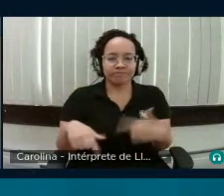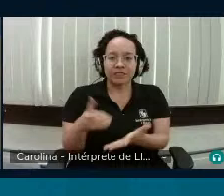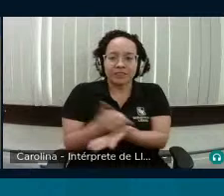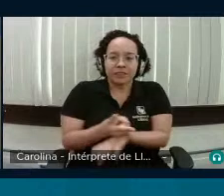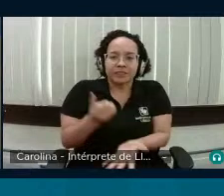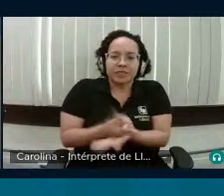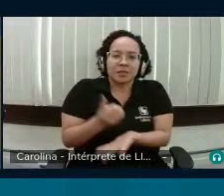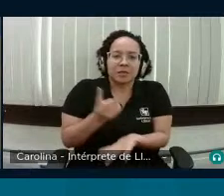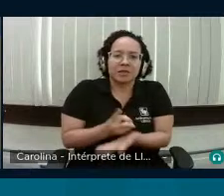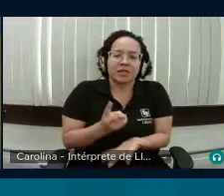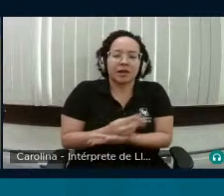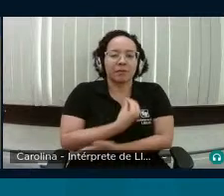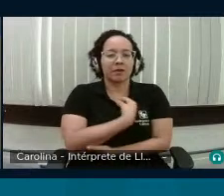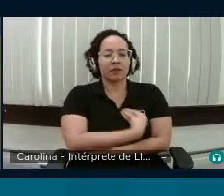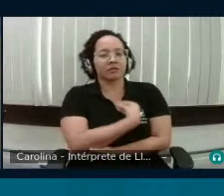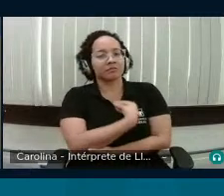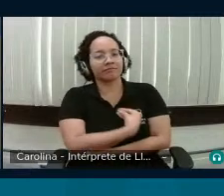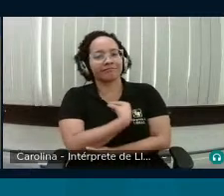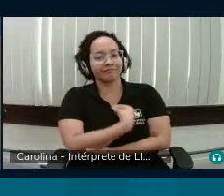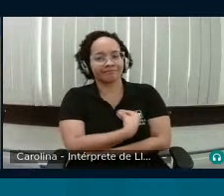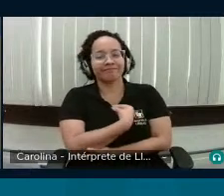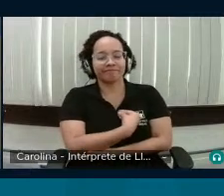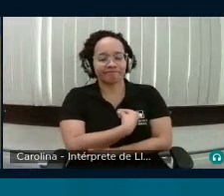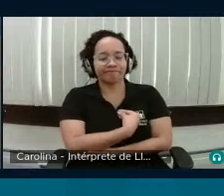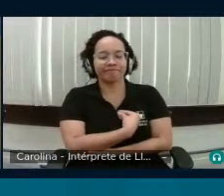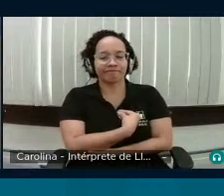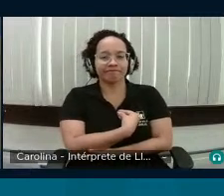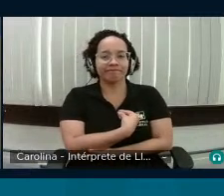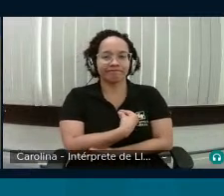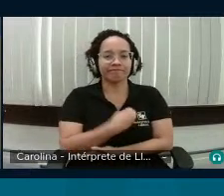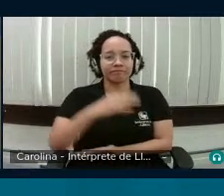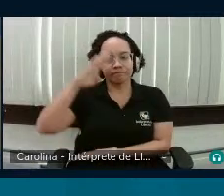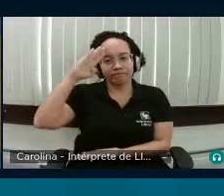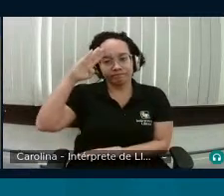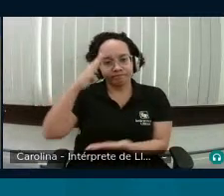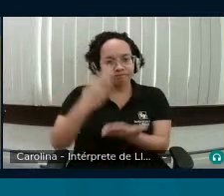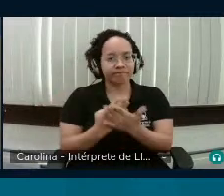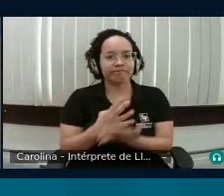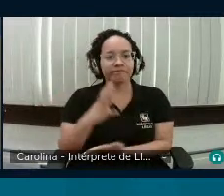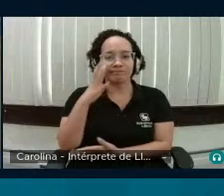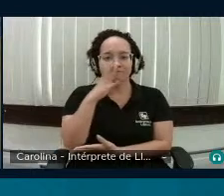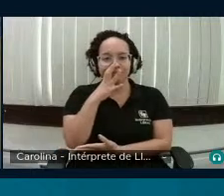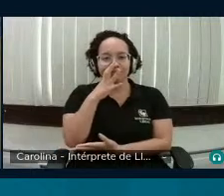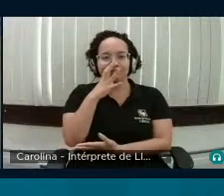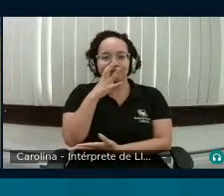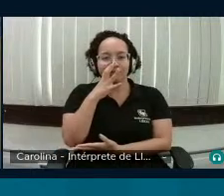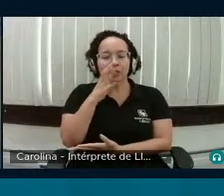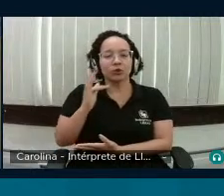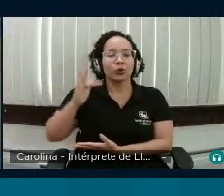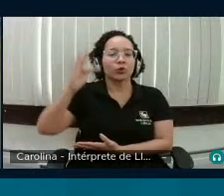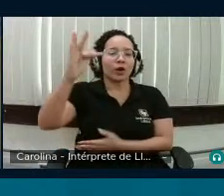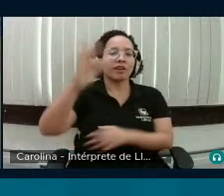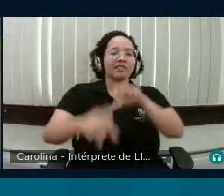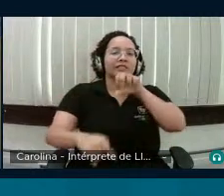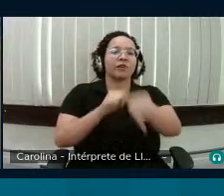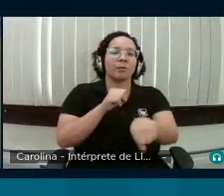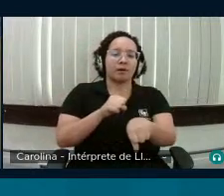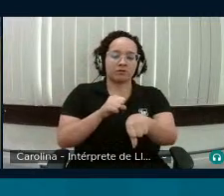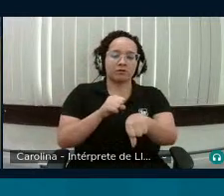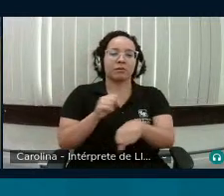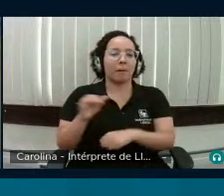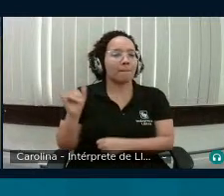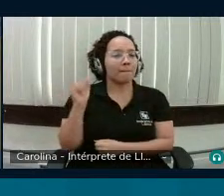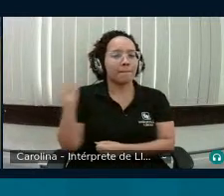participo aqui, eu cada vez mais acredito, né, que a formação é o grande caminho que a gente precisa adotar na nossa rede